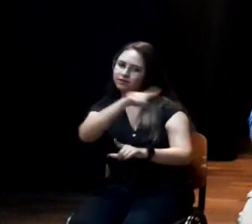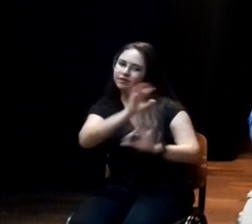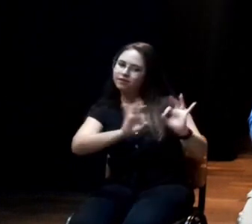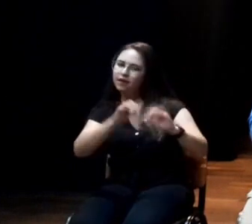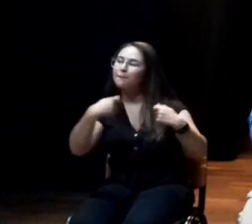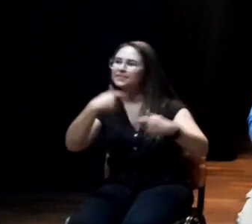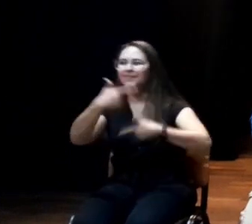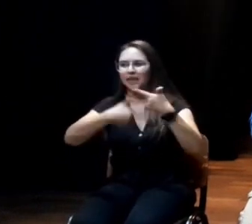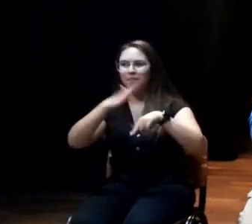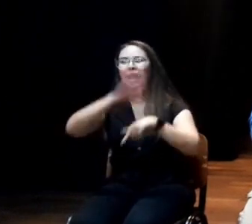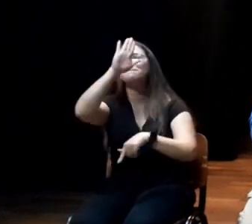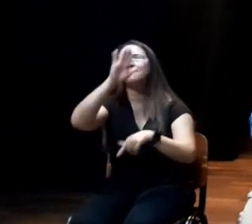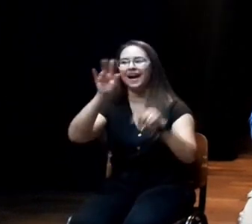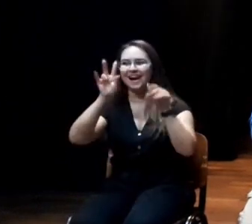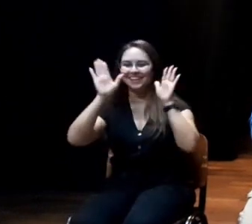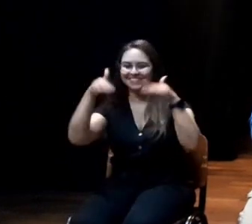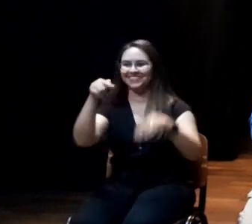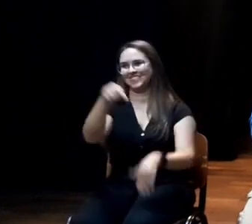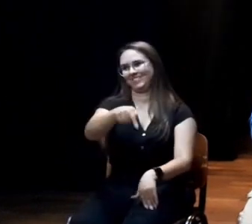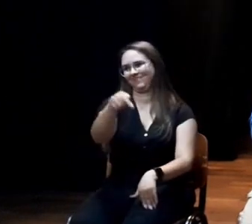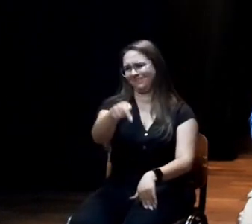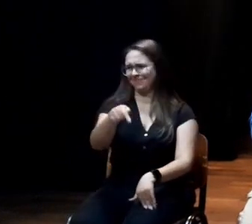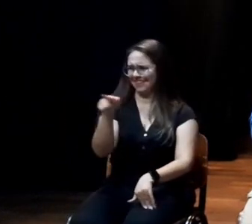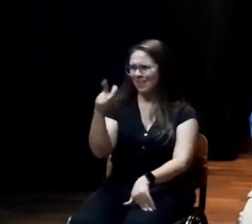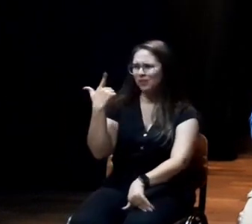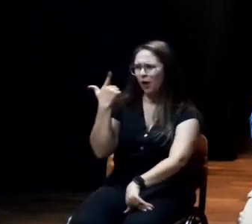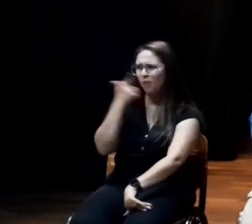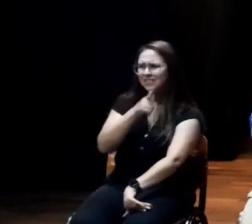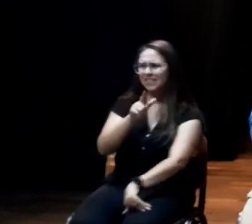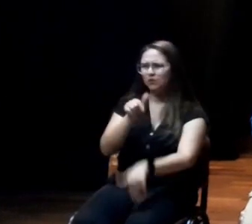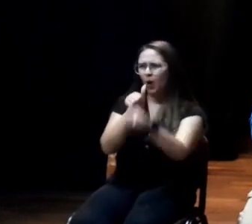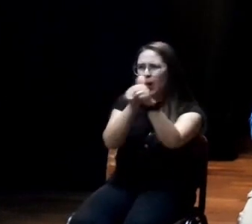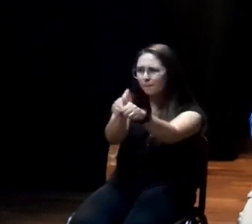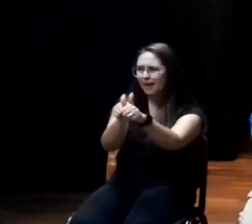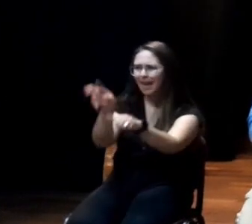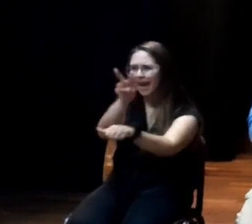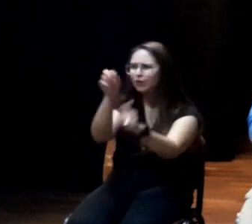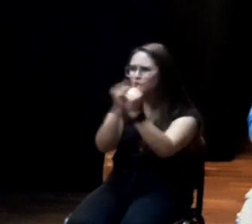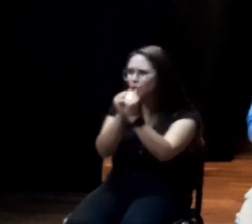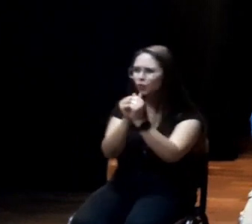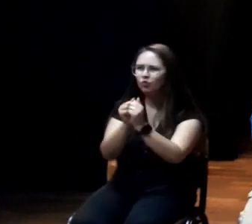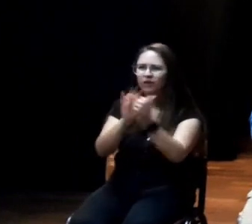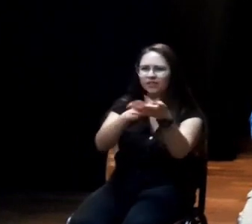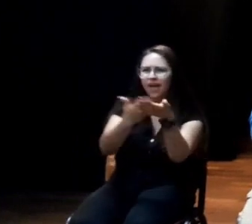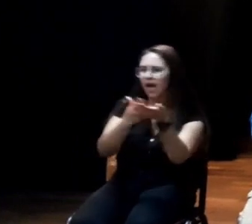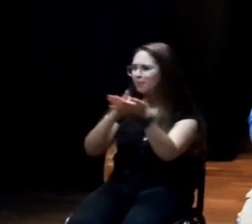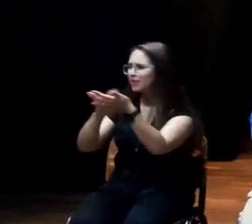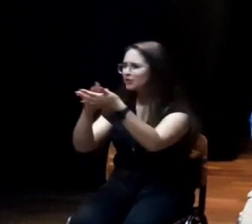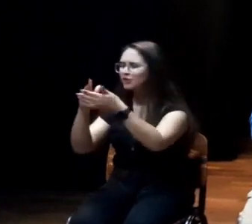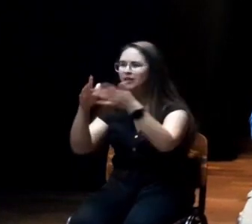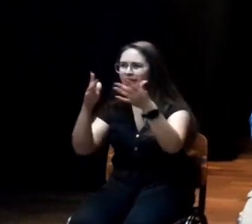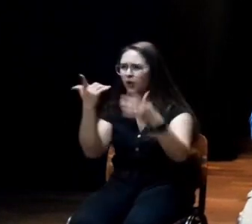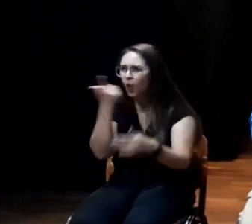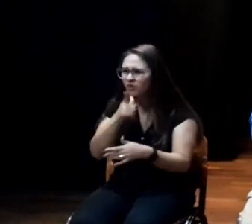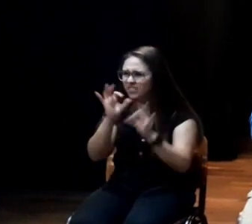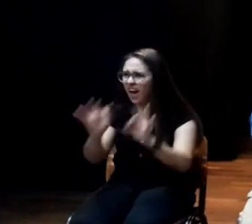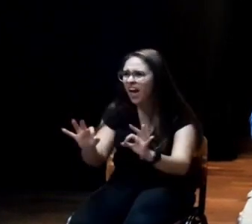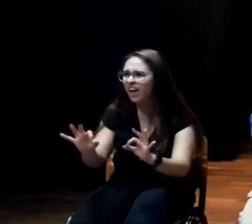trabalhar mais para isso mesmo, né? Será que ele está conseguindo, né, acompanhar a peça e ver a interpretação